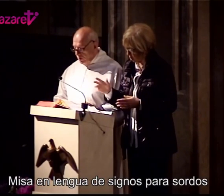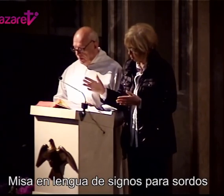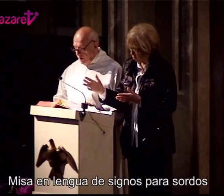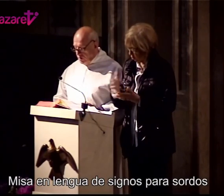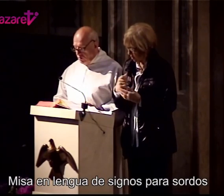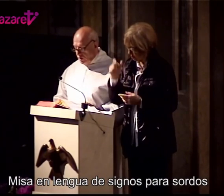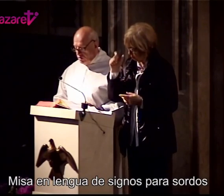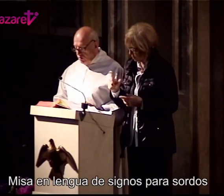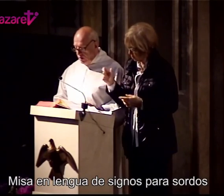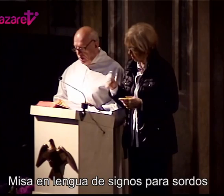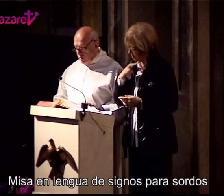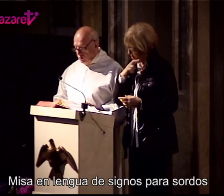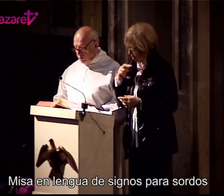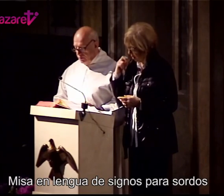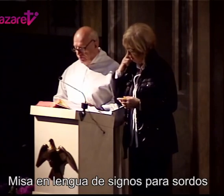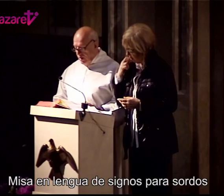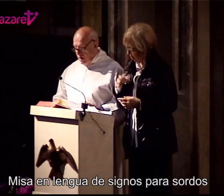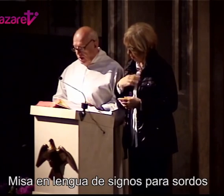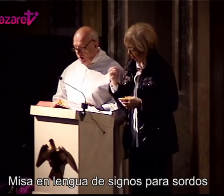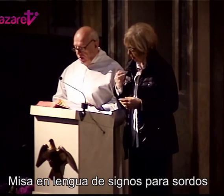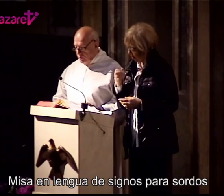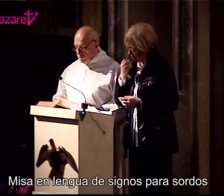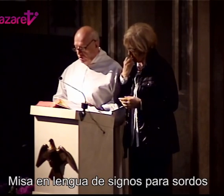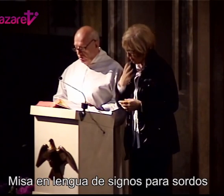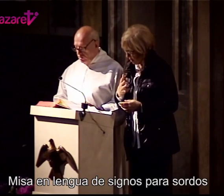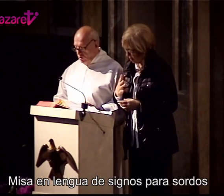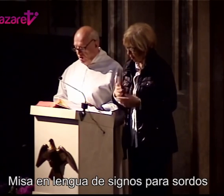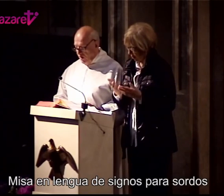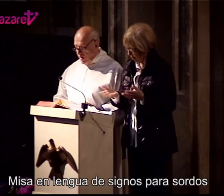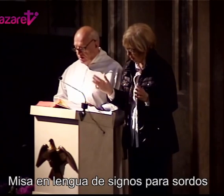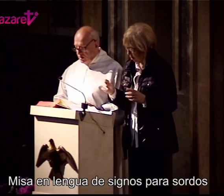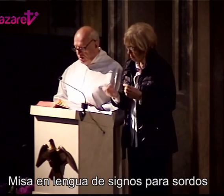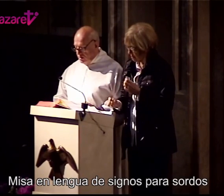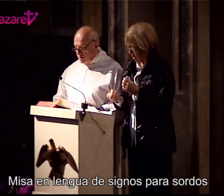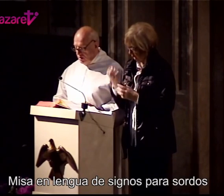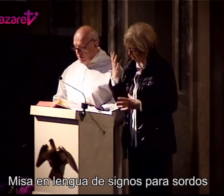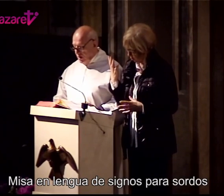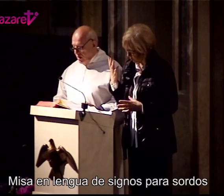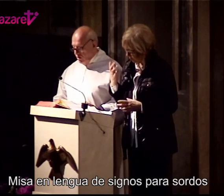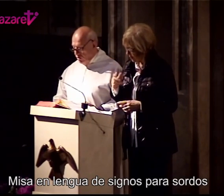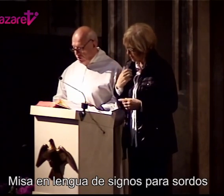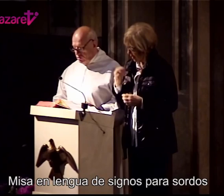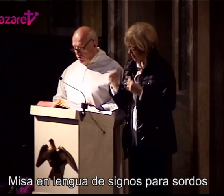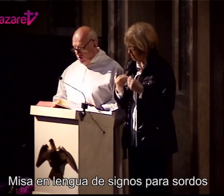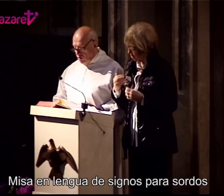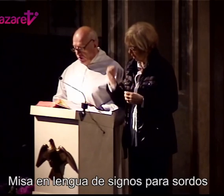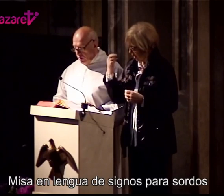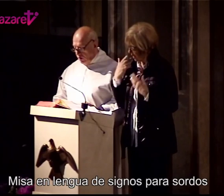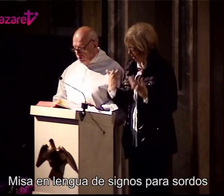de Jesucristo Nazareno, a quien vosotros crucificasteis y a quien Dios resucitó de entre los